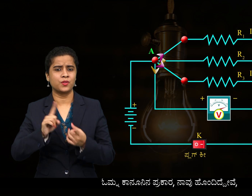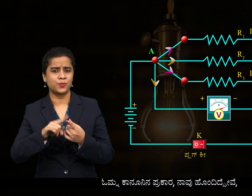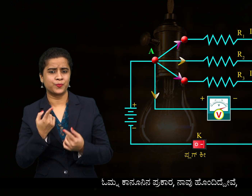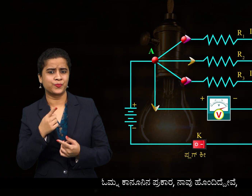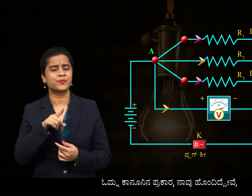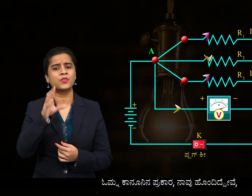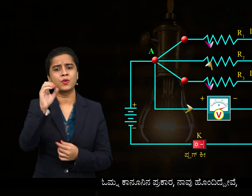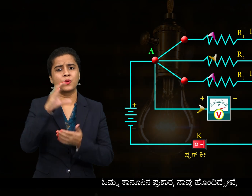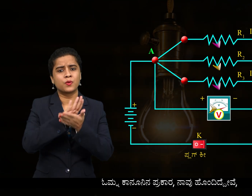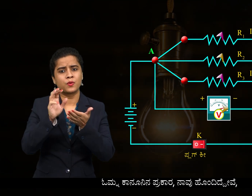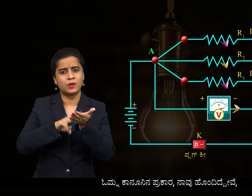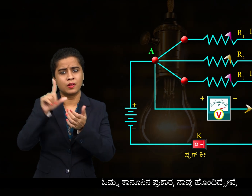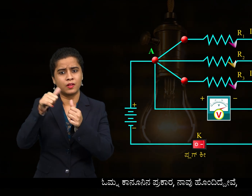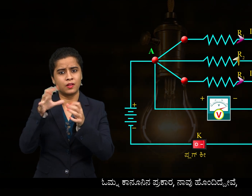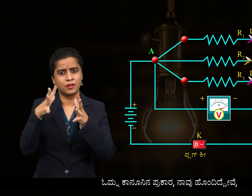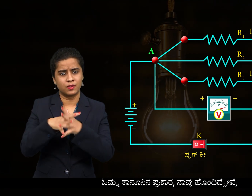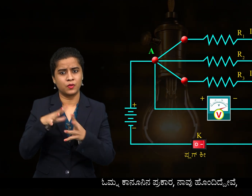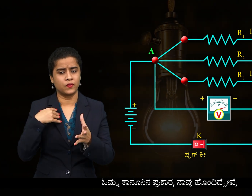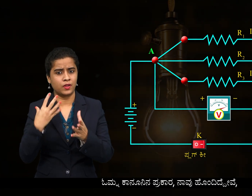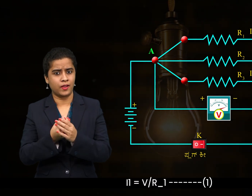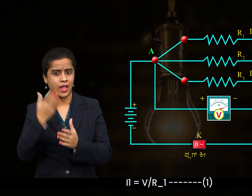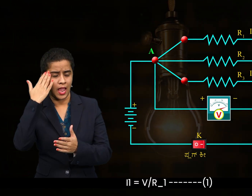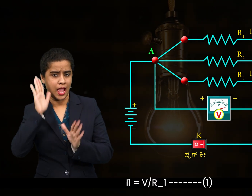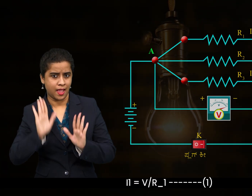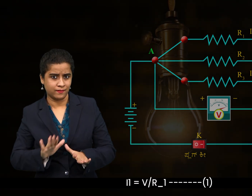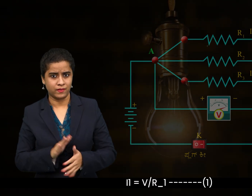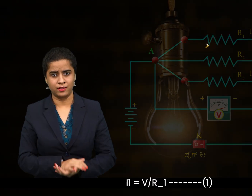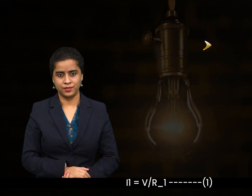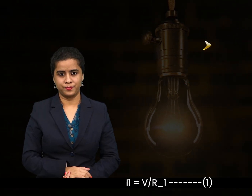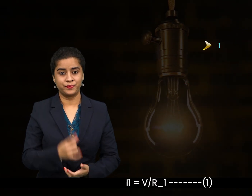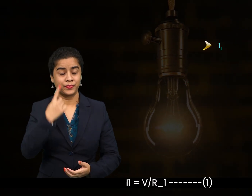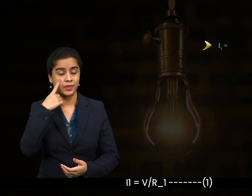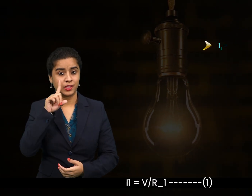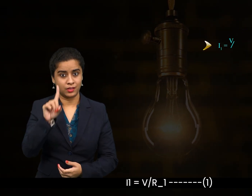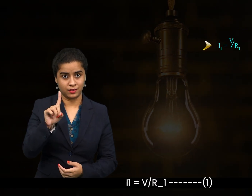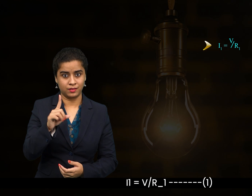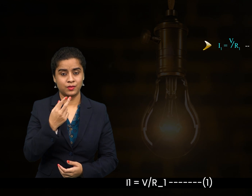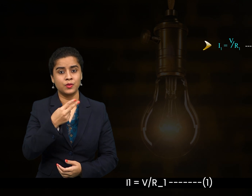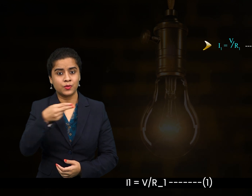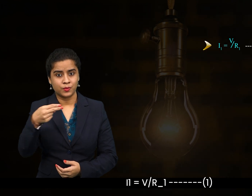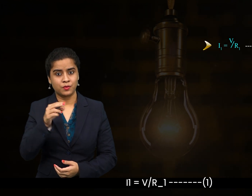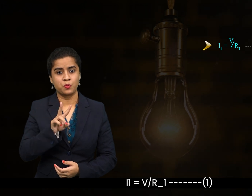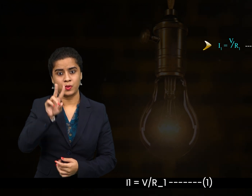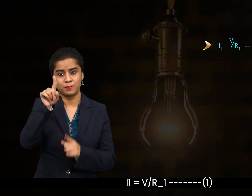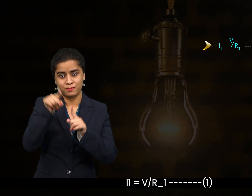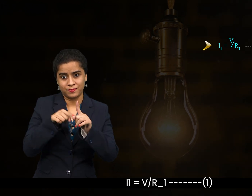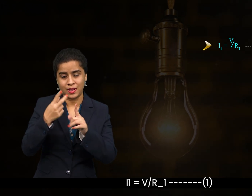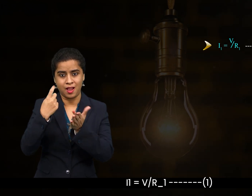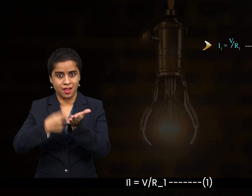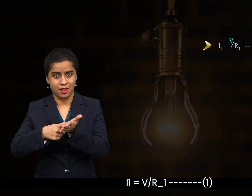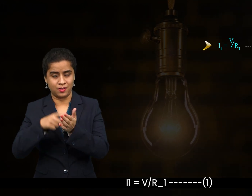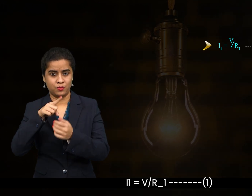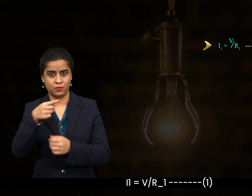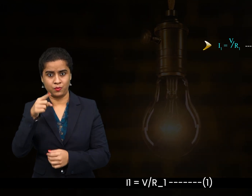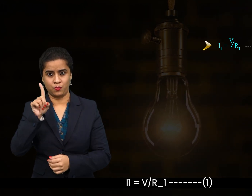ಓಮ್ನ ಕಾನೂನಿನ ಪ್ರಕಾರ ನಾವು ಹೊಂದಿದ್ದೇವೆ 1 is equal to V by R underscore 1.